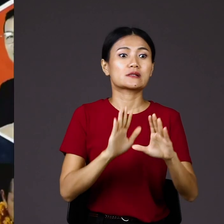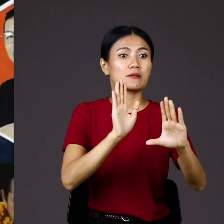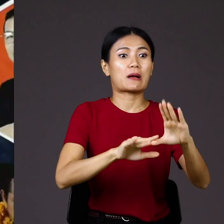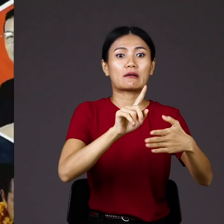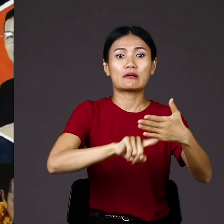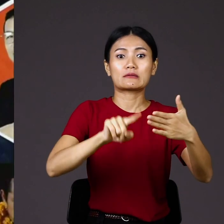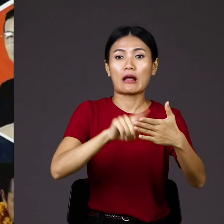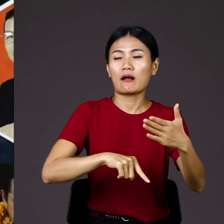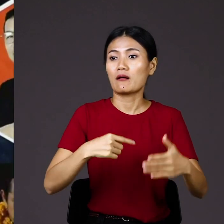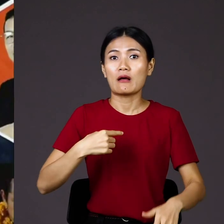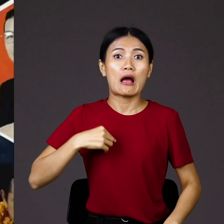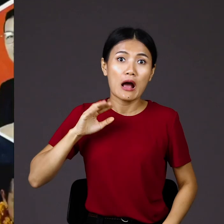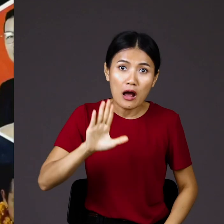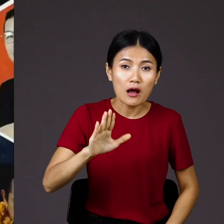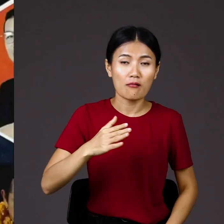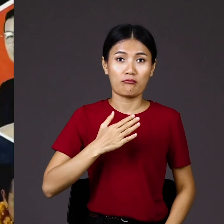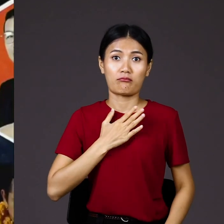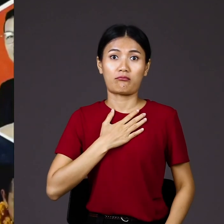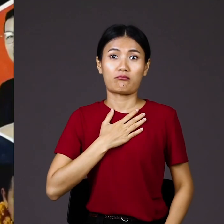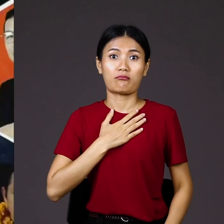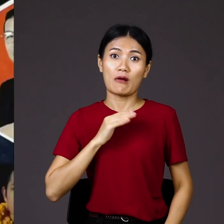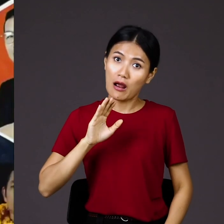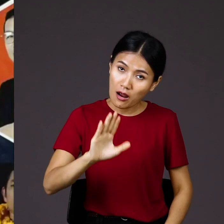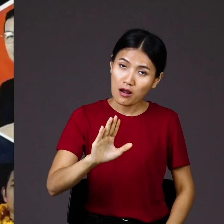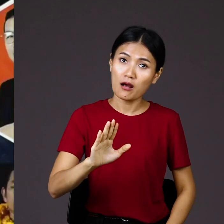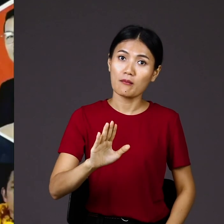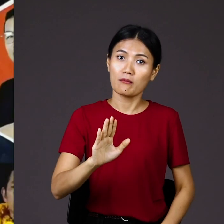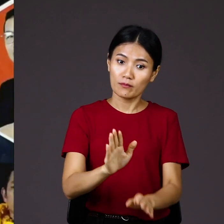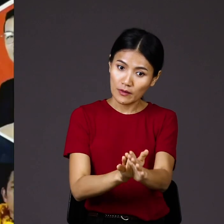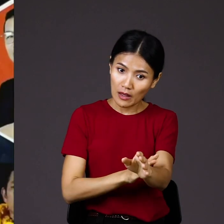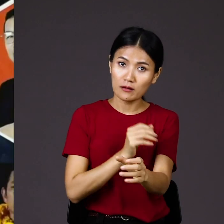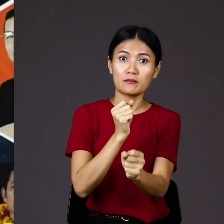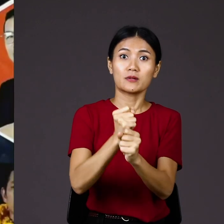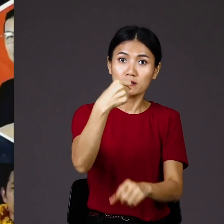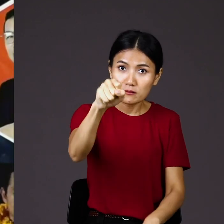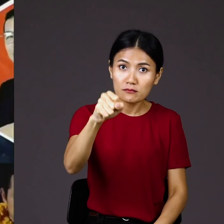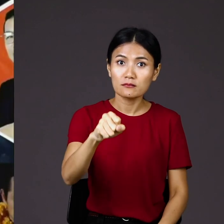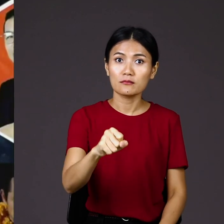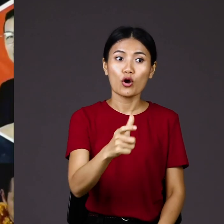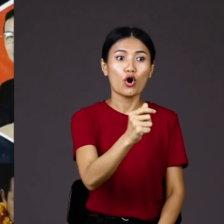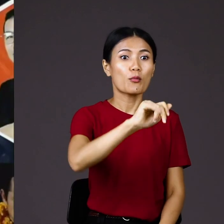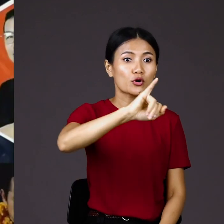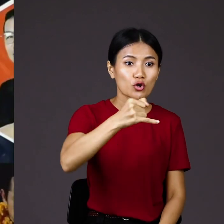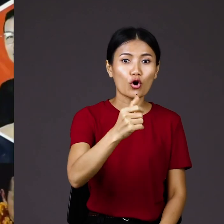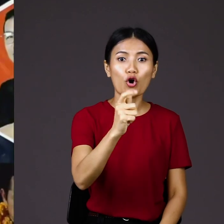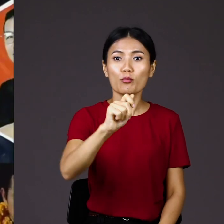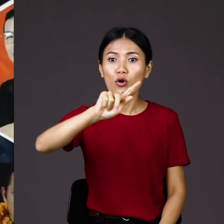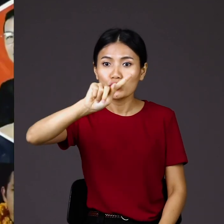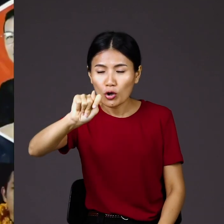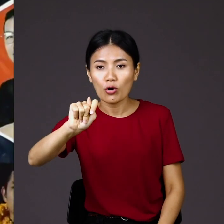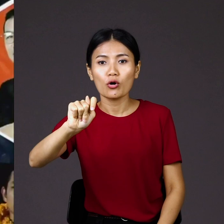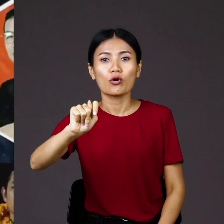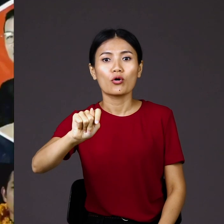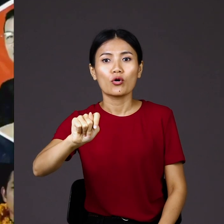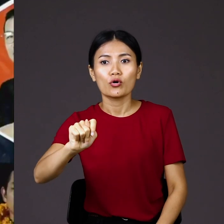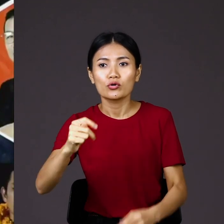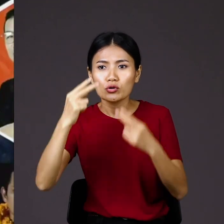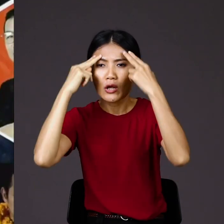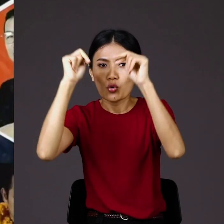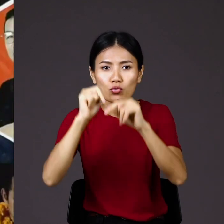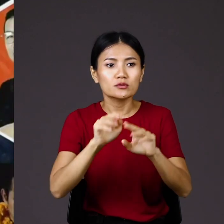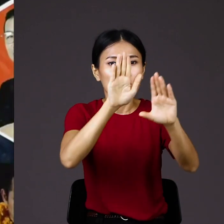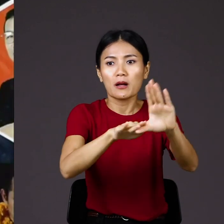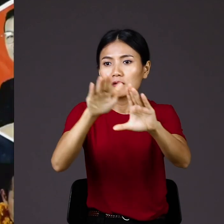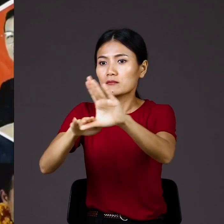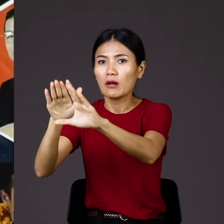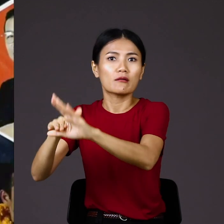ม่ได้เลยตั้งแต่ระดับท้องถิ่นลงไปถึงระดับชาติเป็นเวลา10ปีพี่น้องฝันว่าธนาธรจะได้เป็นน